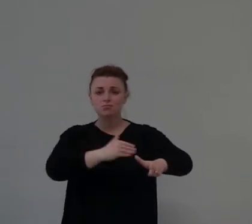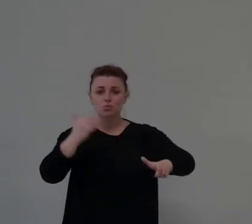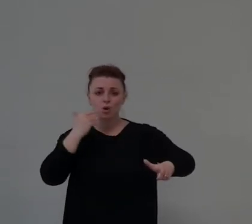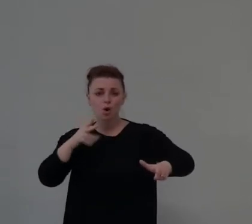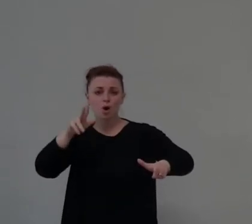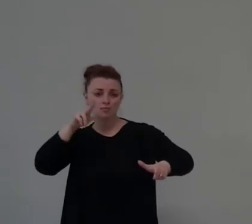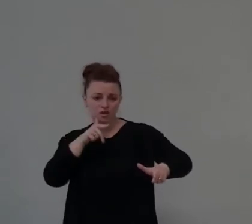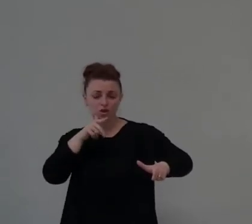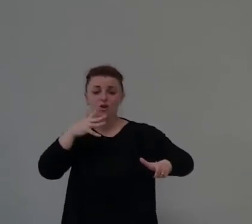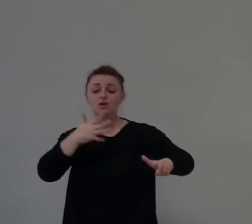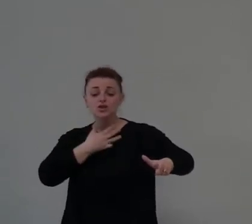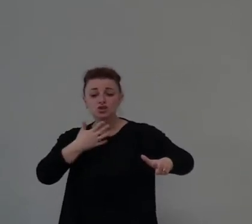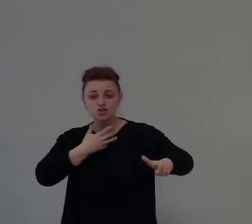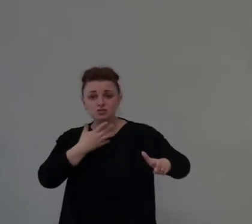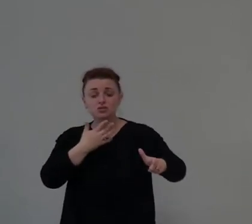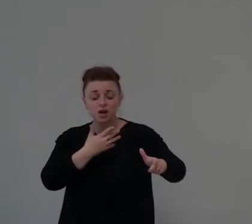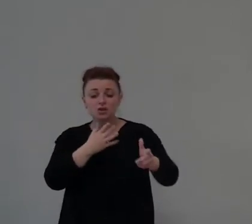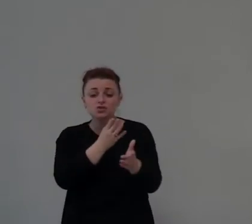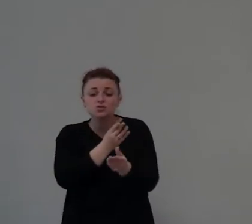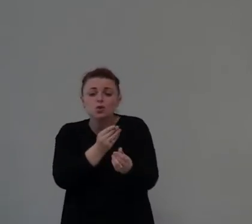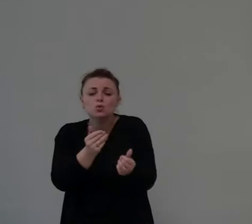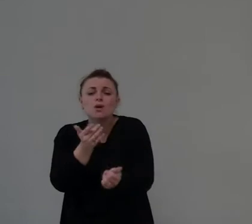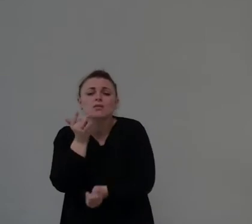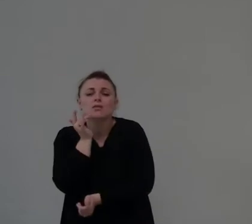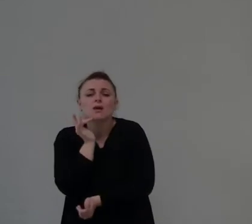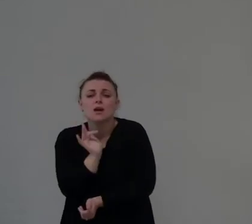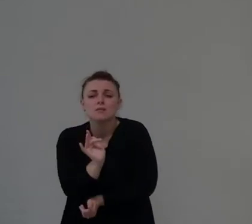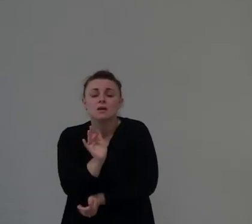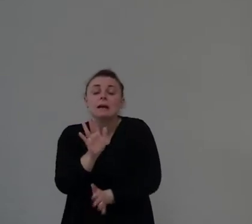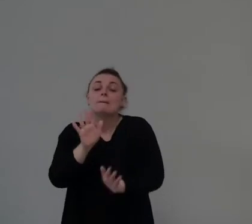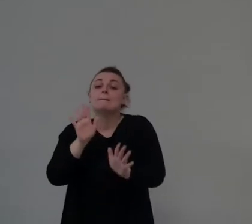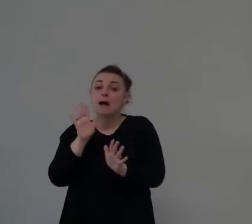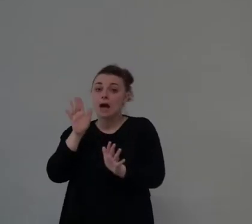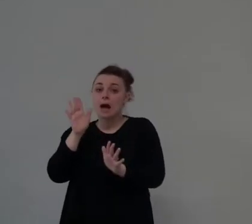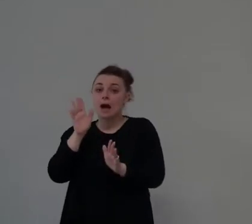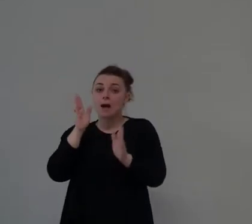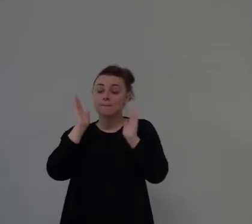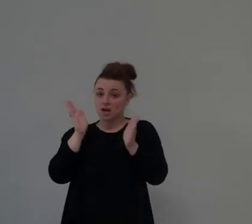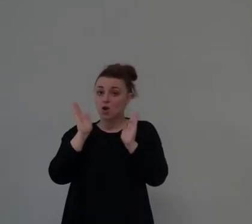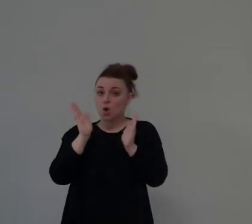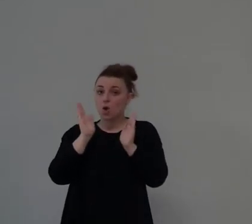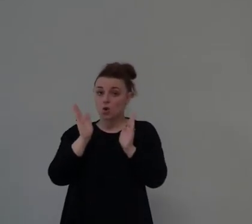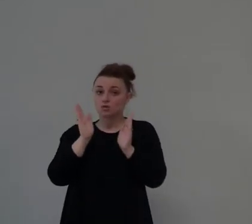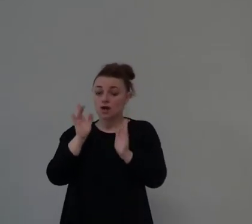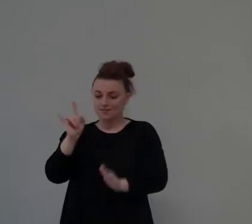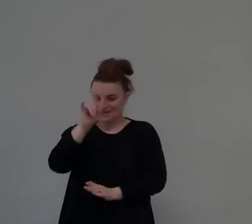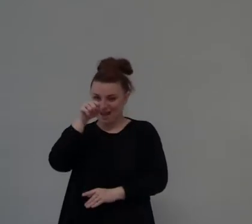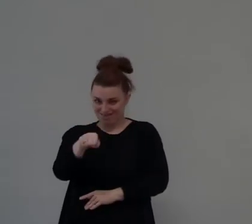che c'è un'arma semplice, ma un'arma letale per il male, per